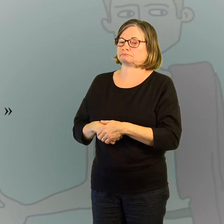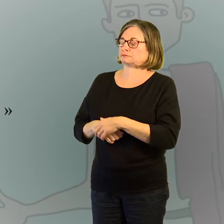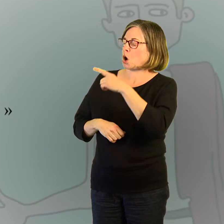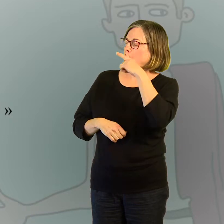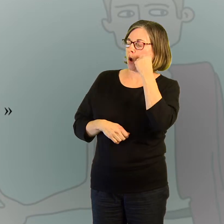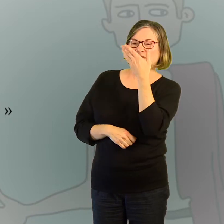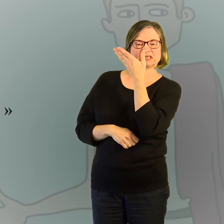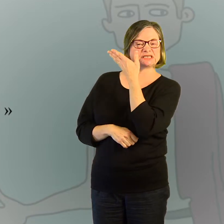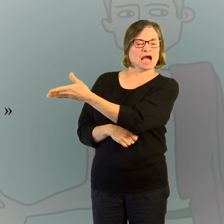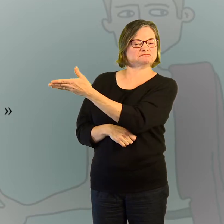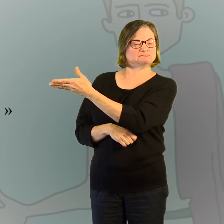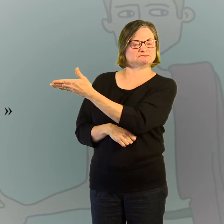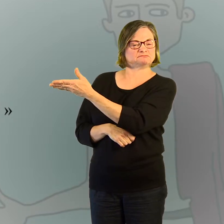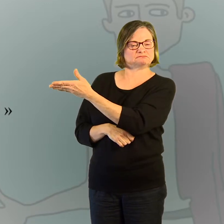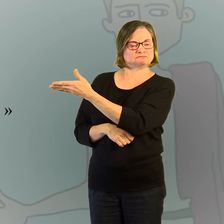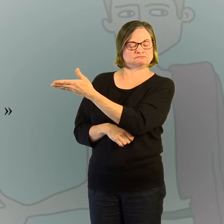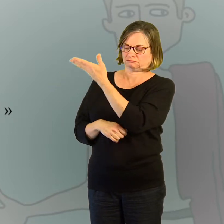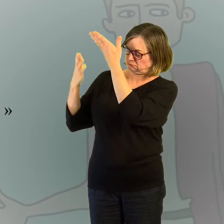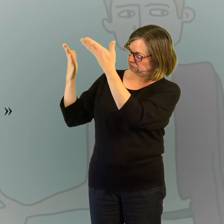Pilate leur dit « Voici l'homme !»